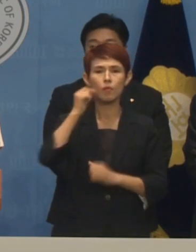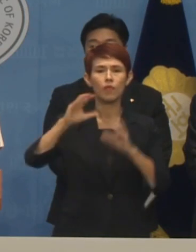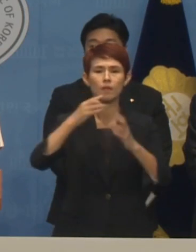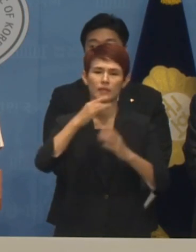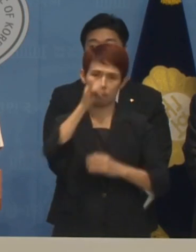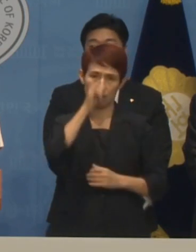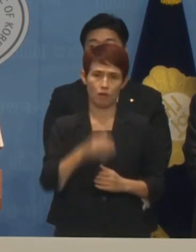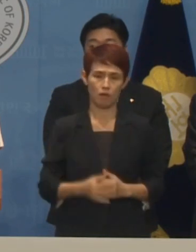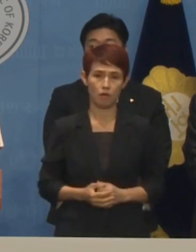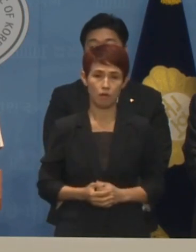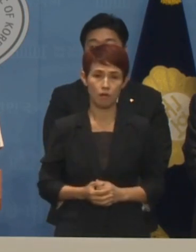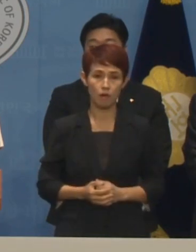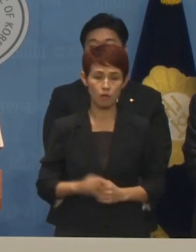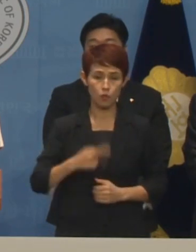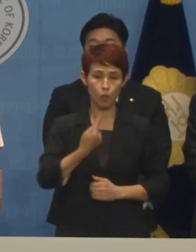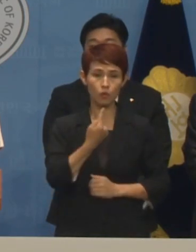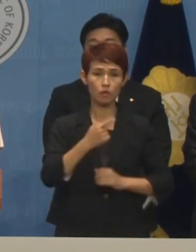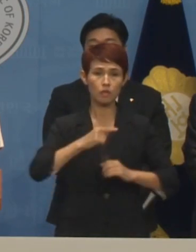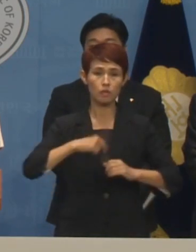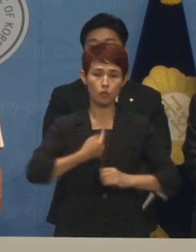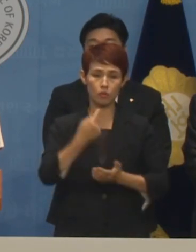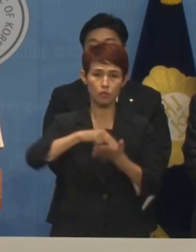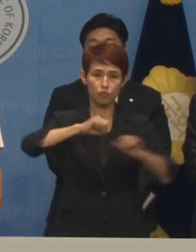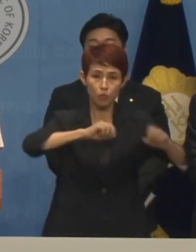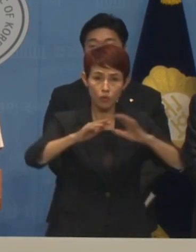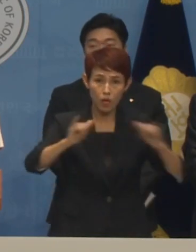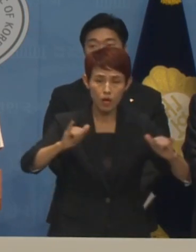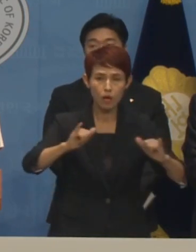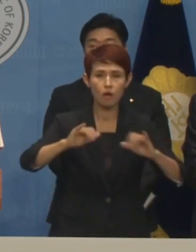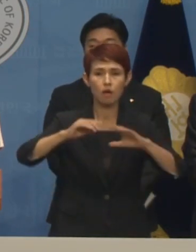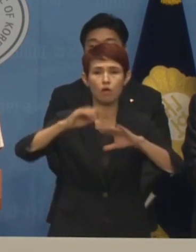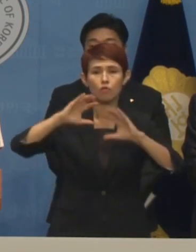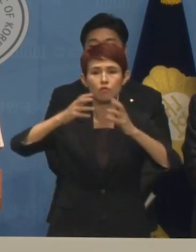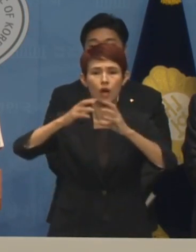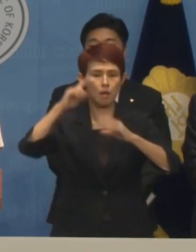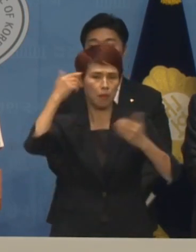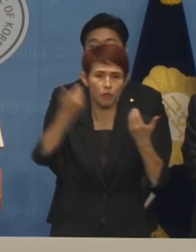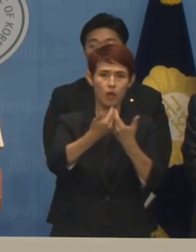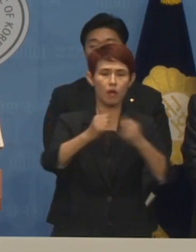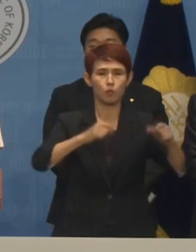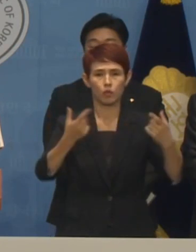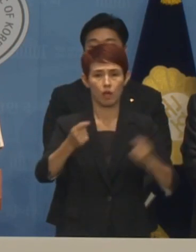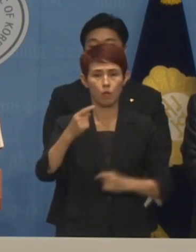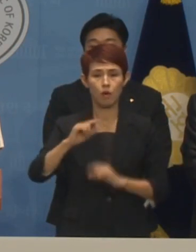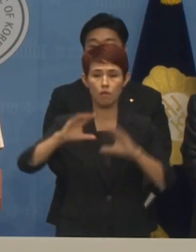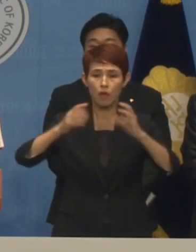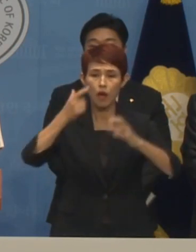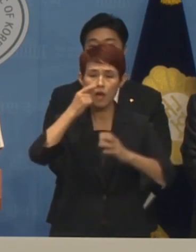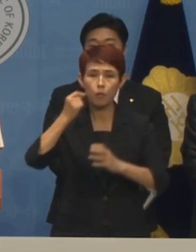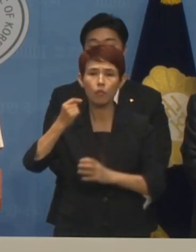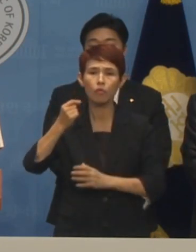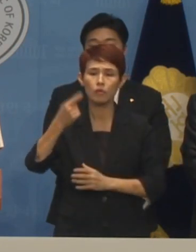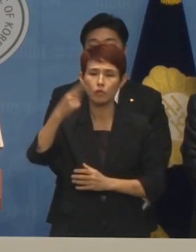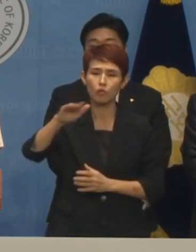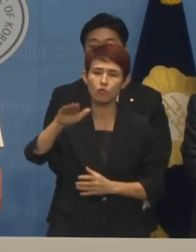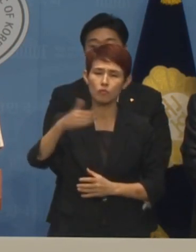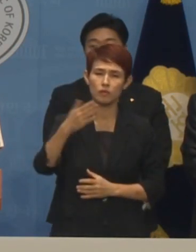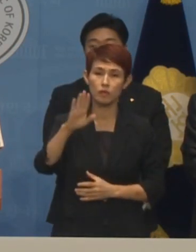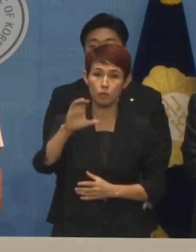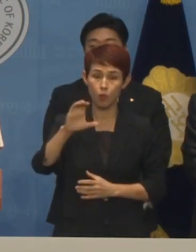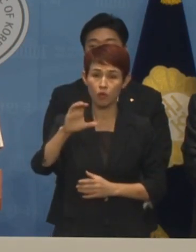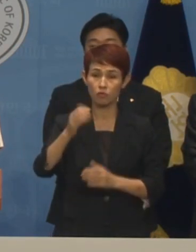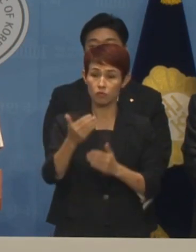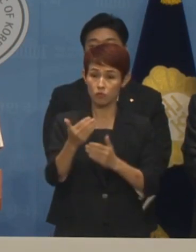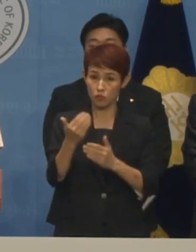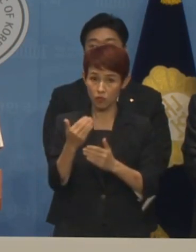활동을 한 불온 분자가 됩니다. 나라가 일본밖에 없으니까 일본에 반대하는 독립운동은